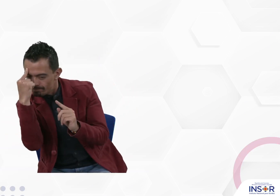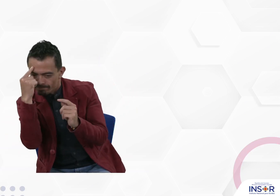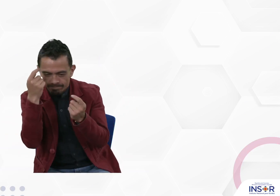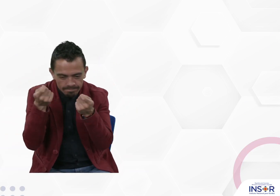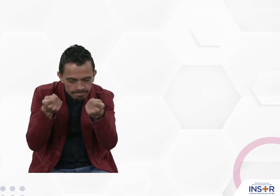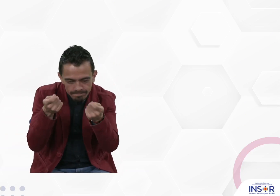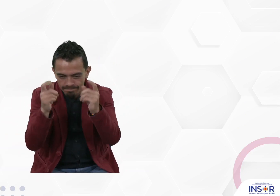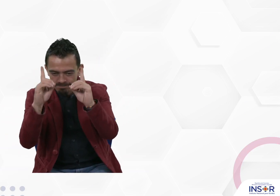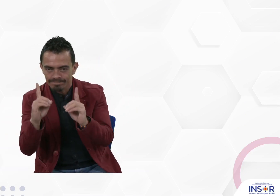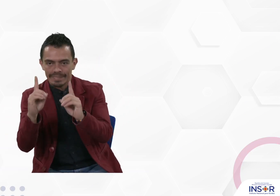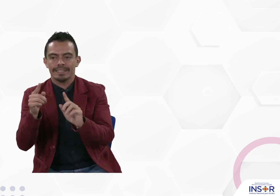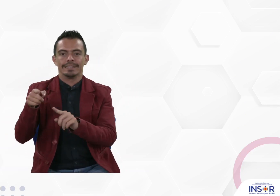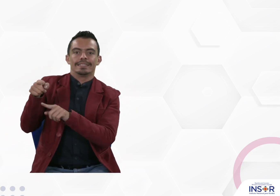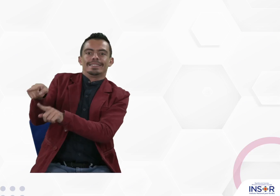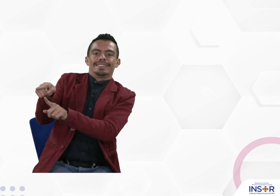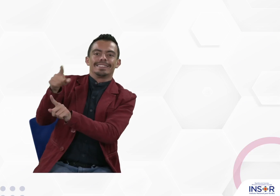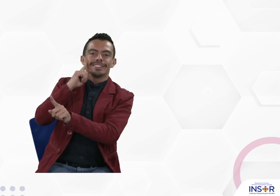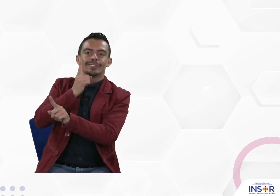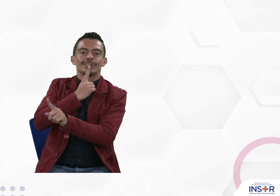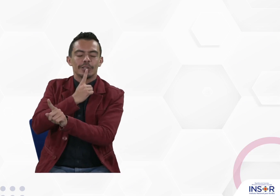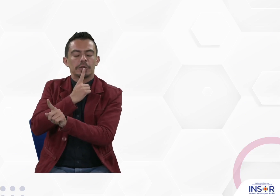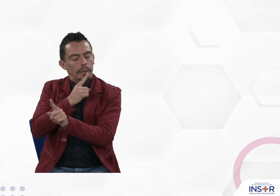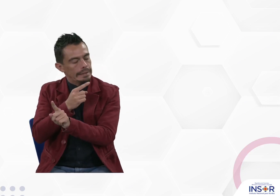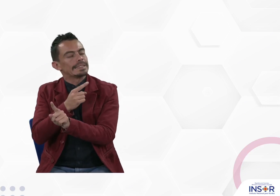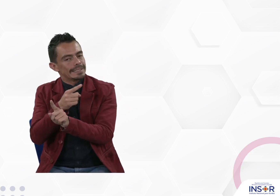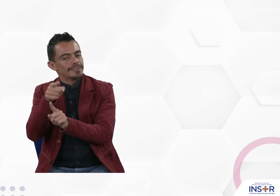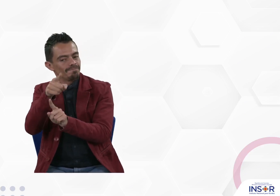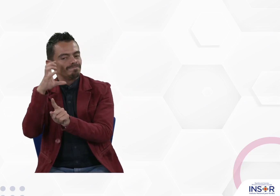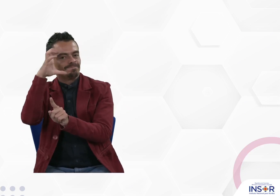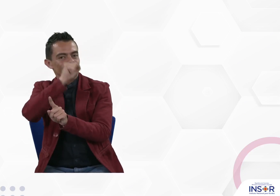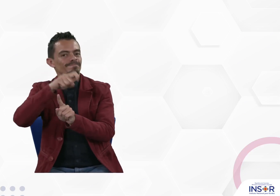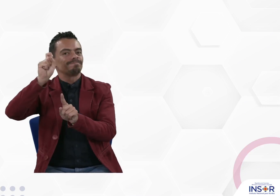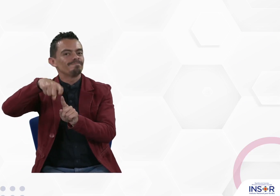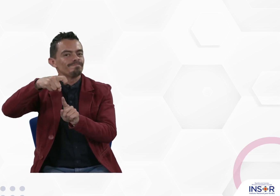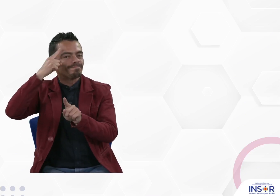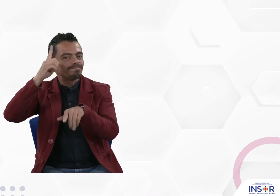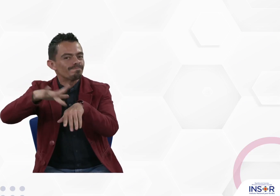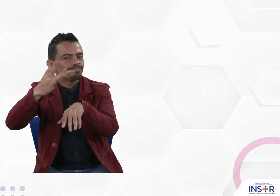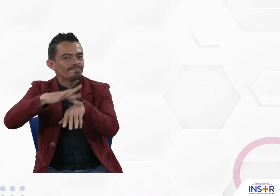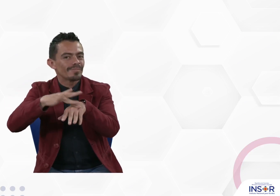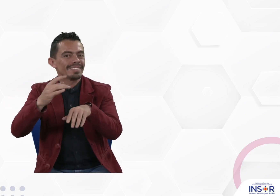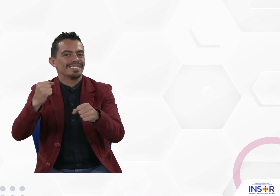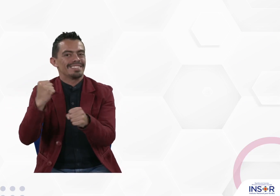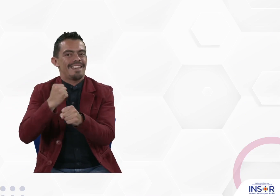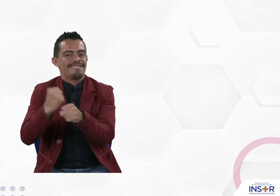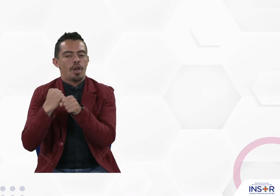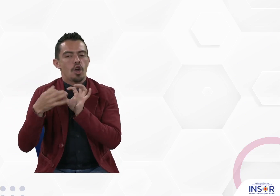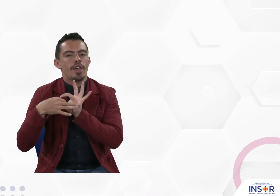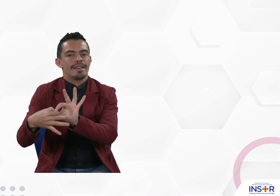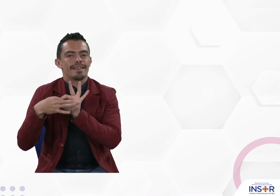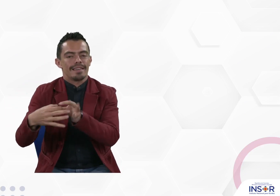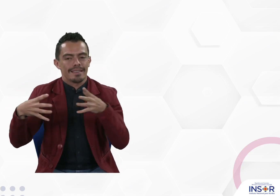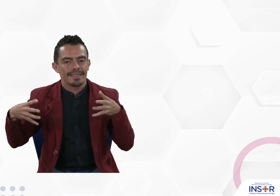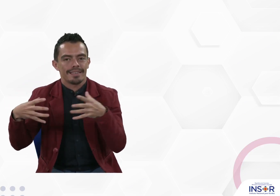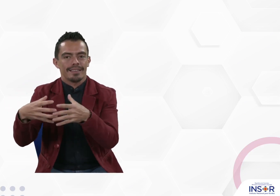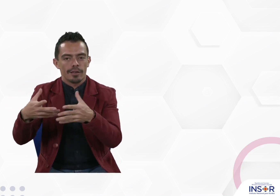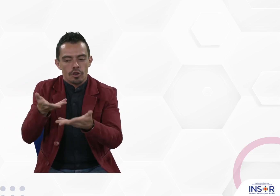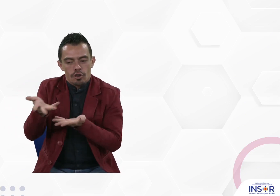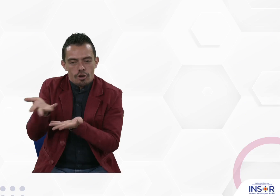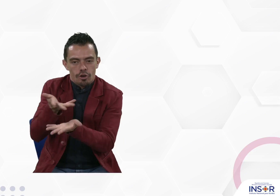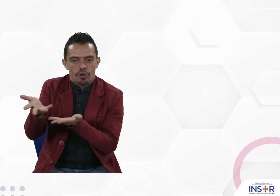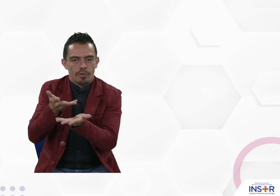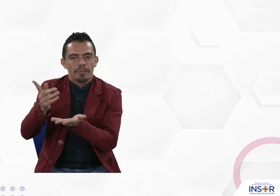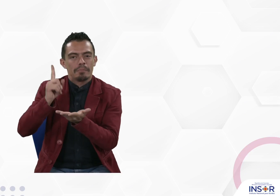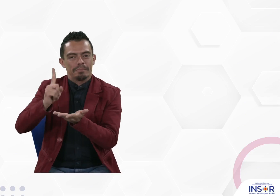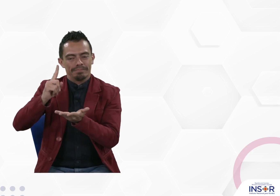que también en dicho proceso investigativo quien tome la decisión pues sea el investigador sordo, que es importante pues motivar